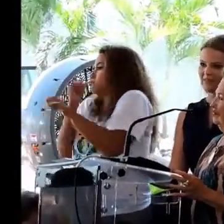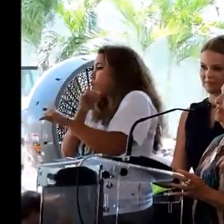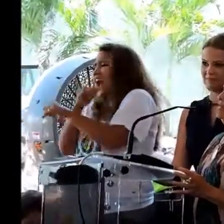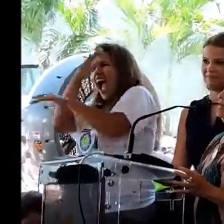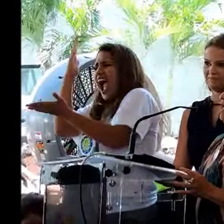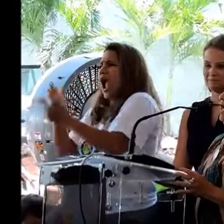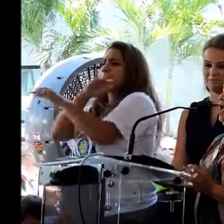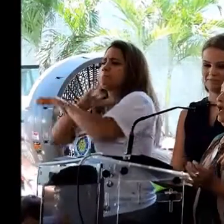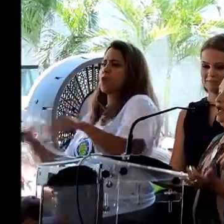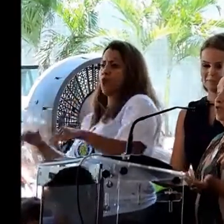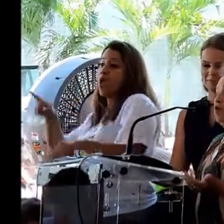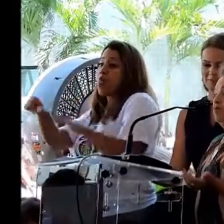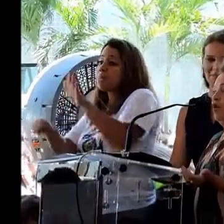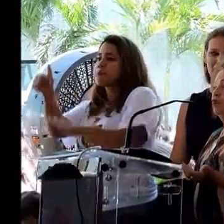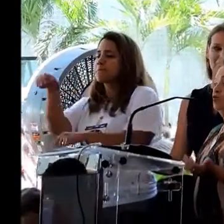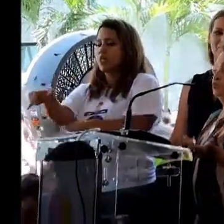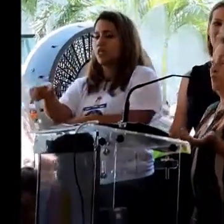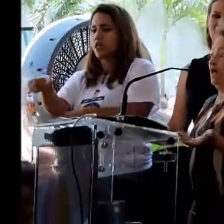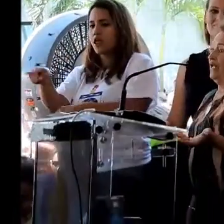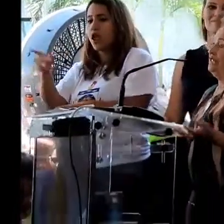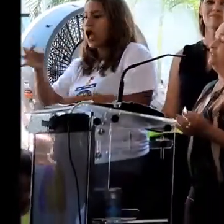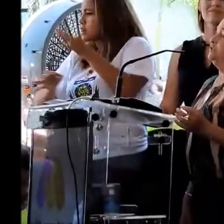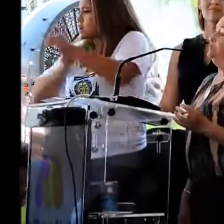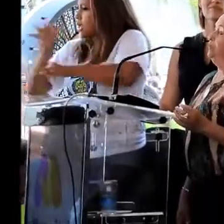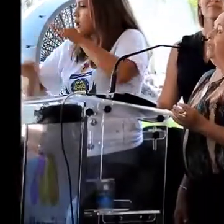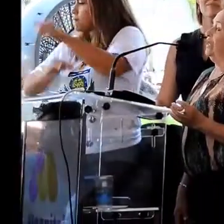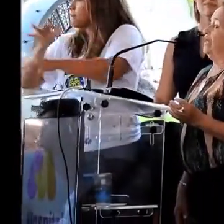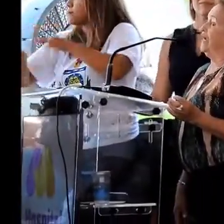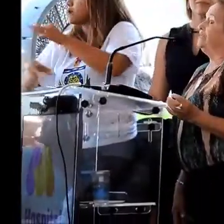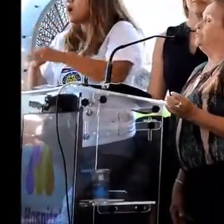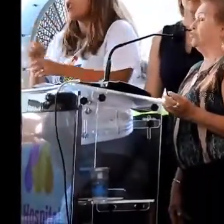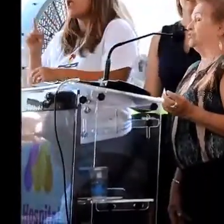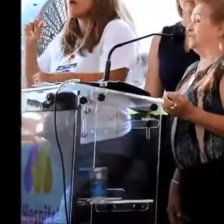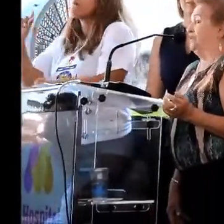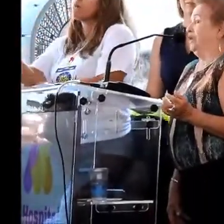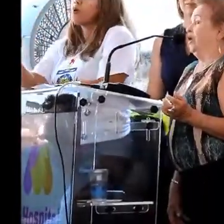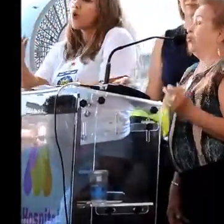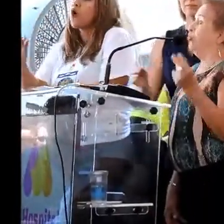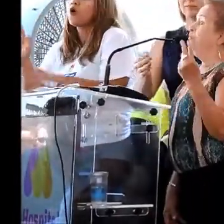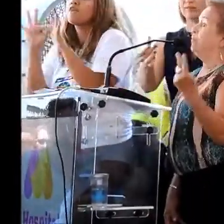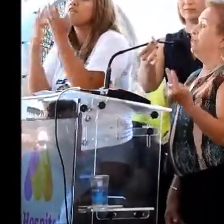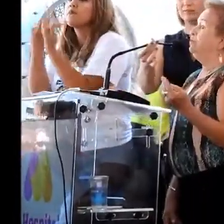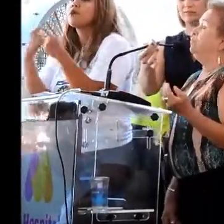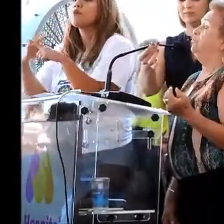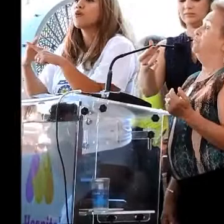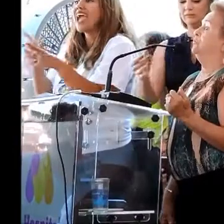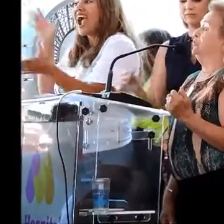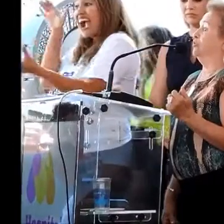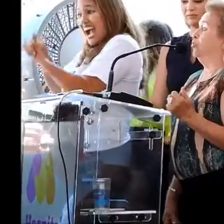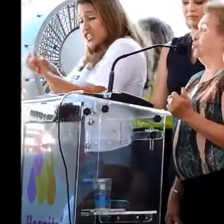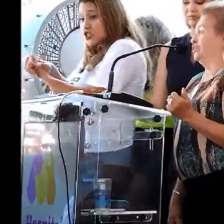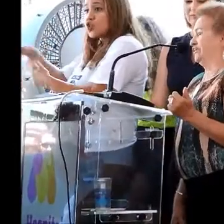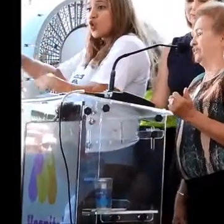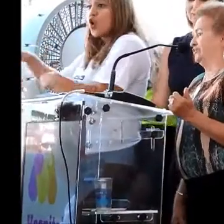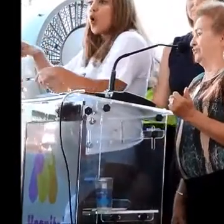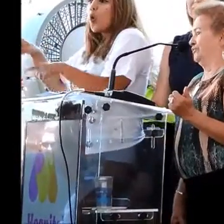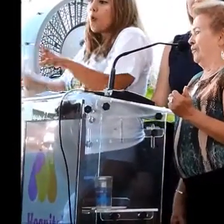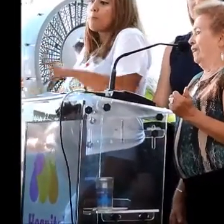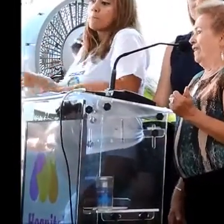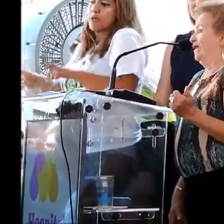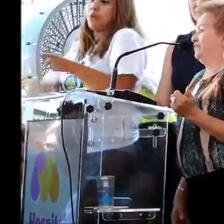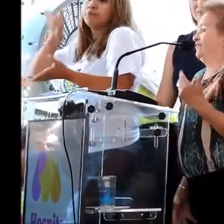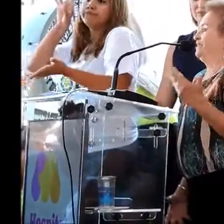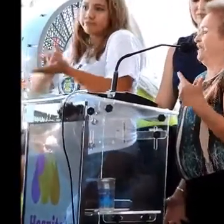Já tem camarada, né? Tem poucos parentes porque ela casou-se com um primo